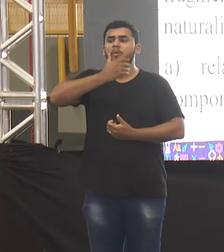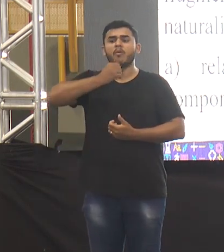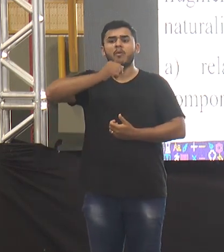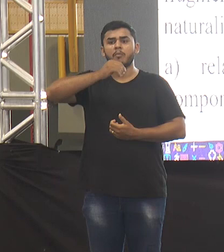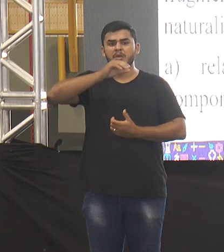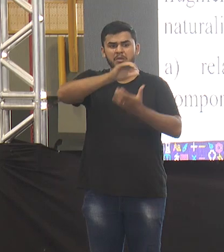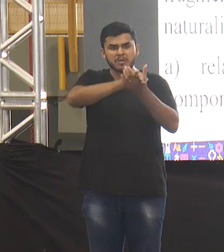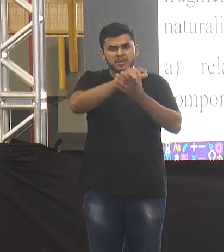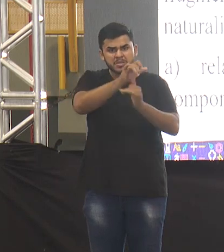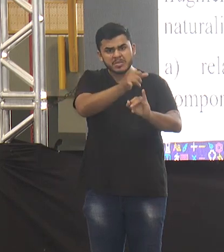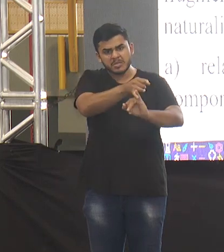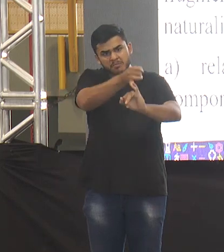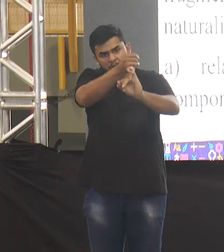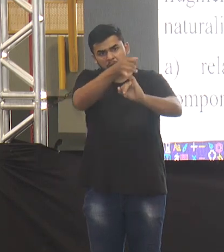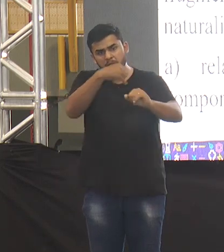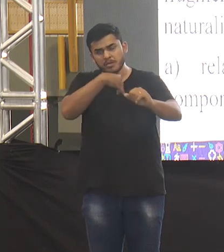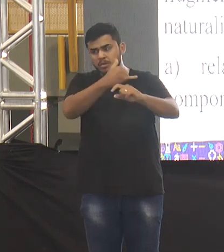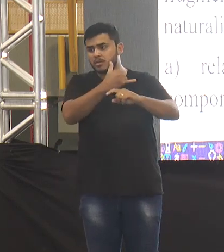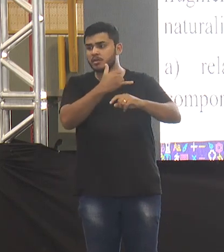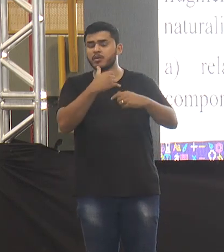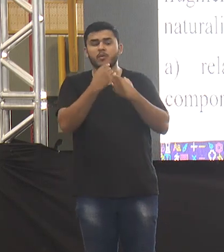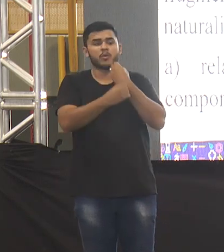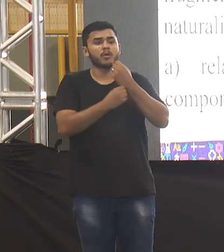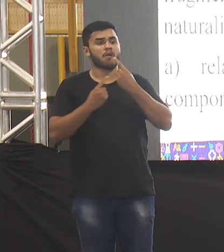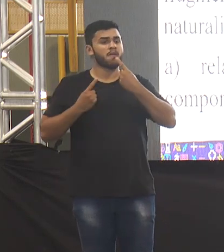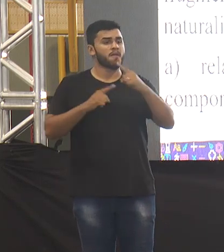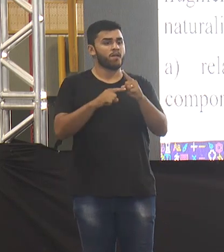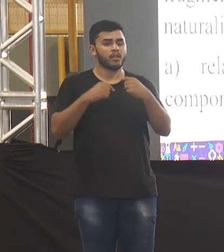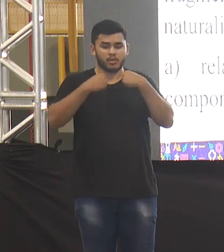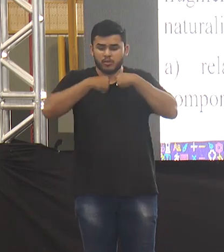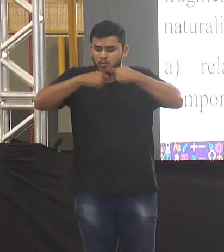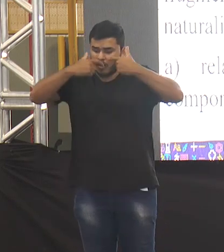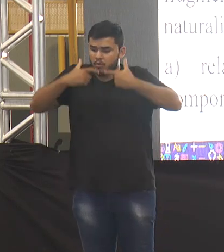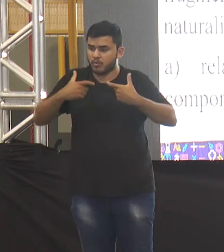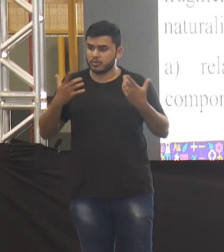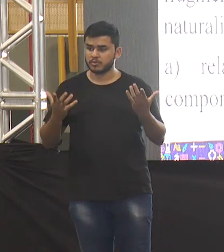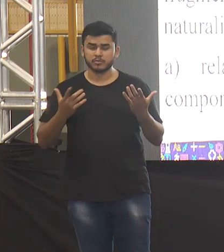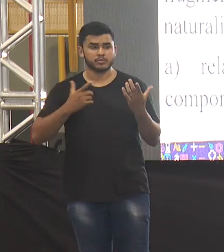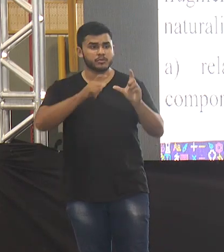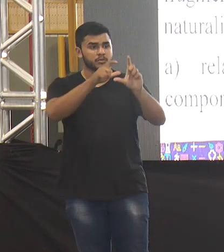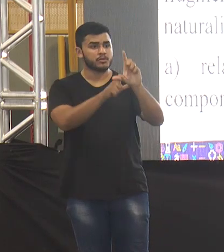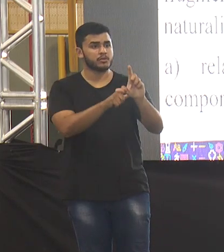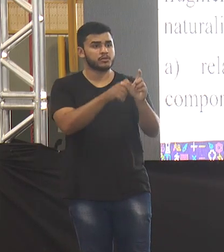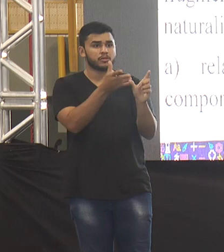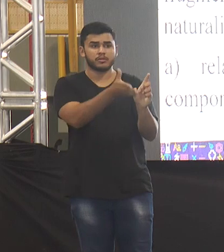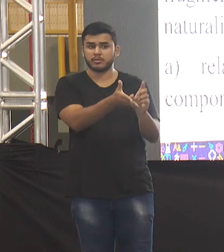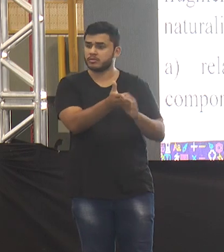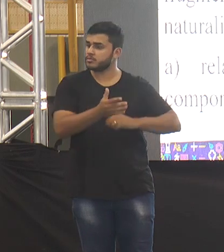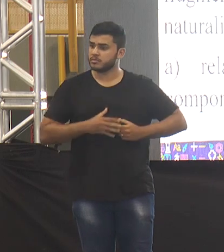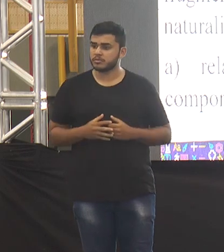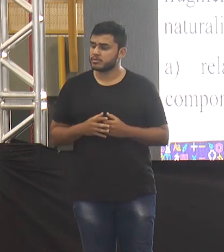fazer o quê? Ela ia para onde? Se ela dependia do marido.